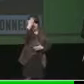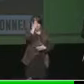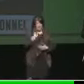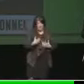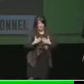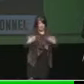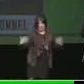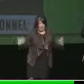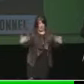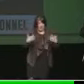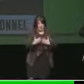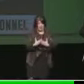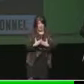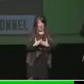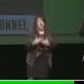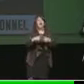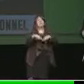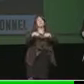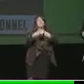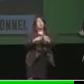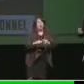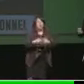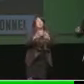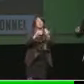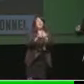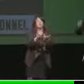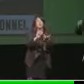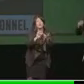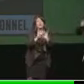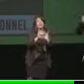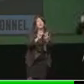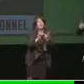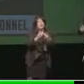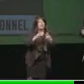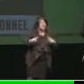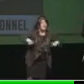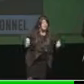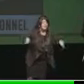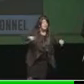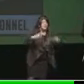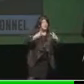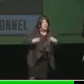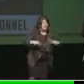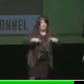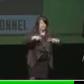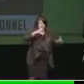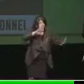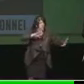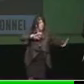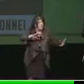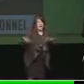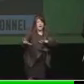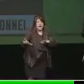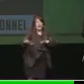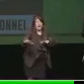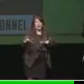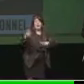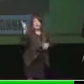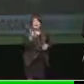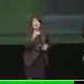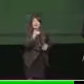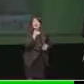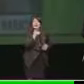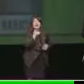modo in cui internet ha cambiato la nostra vita in questi anni ma la cambierà molto più profondamente nel futuro verrà a parlarci invece Alessandro